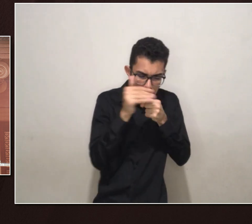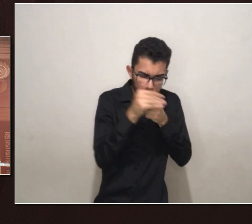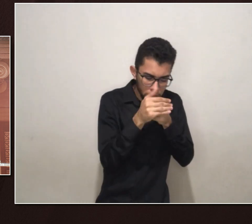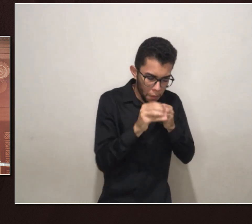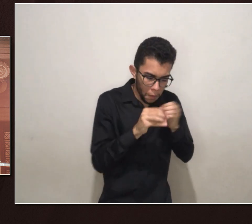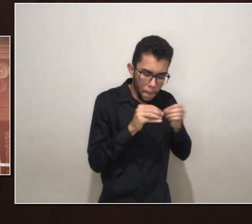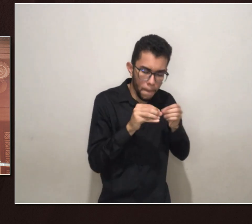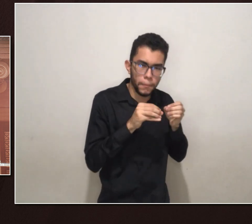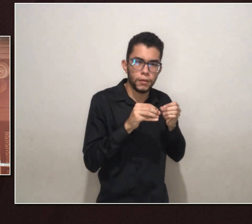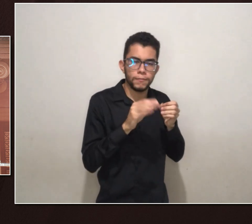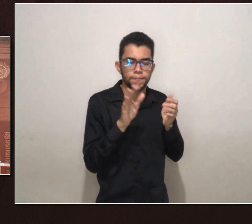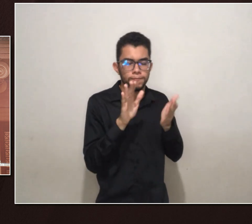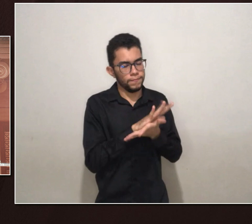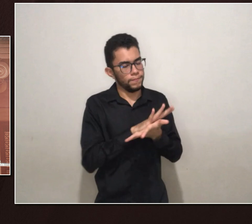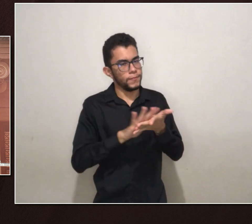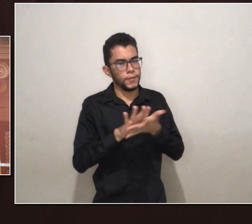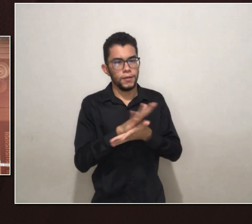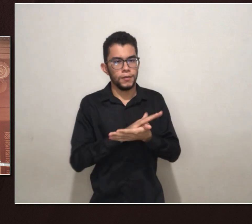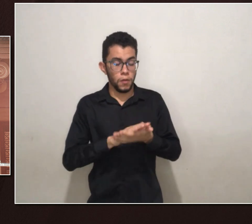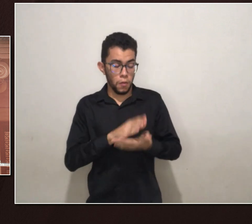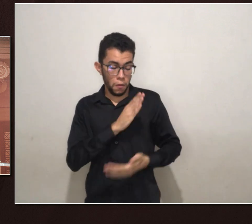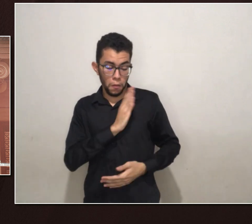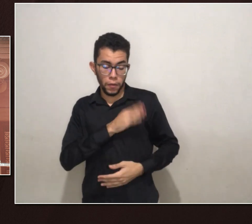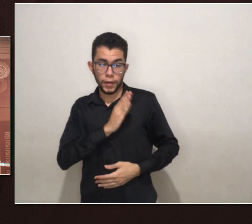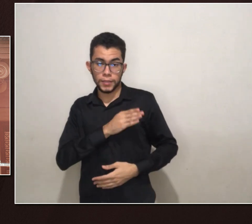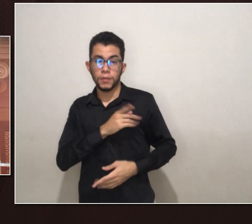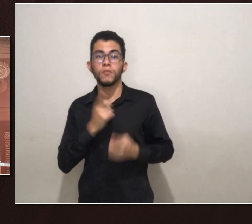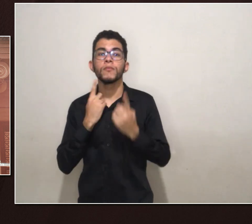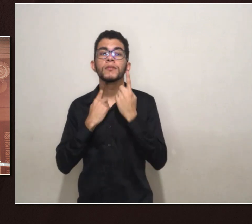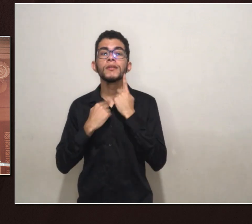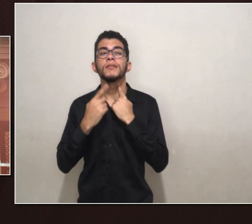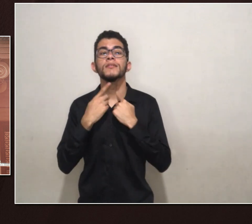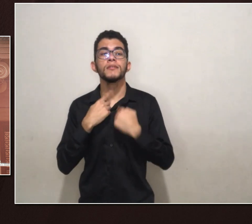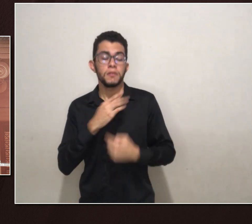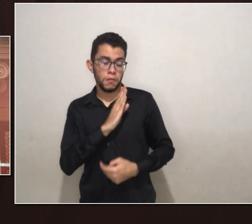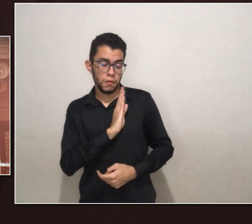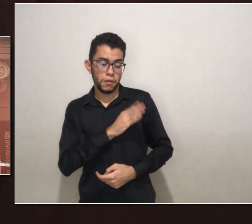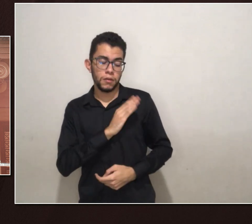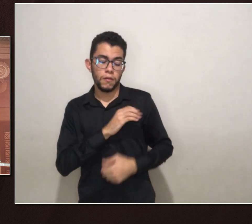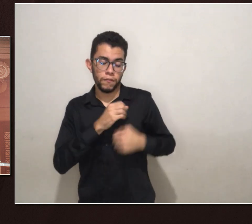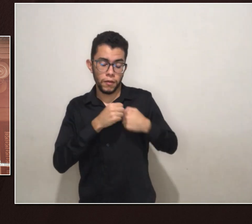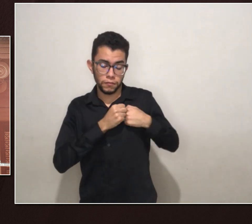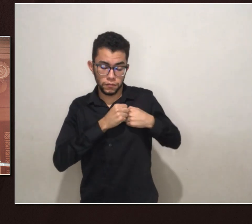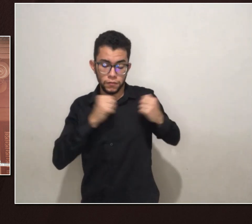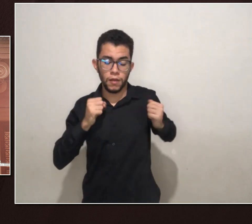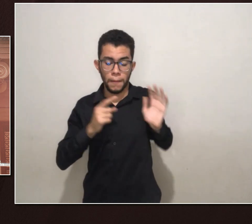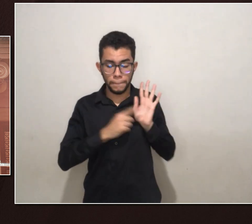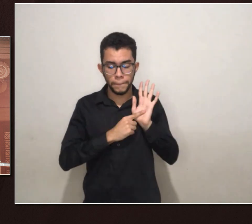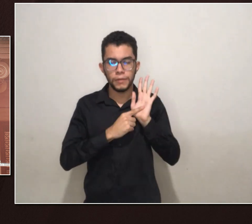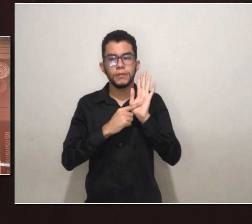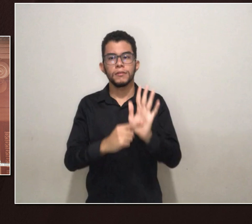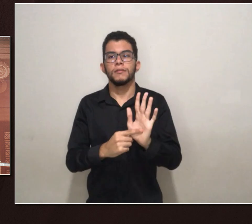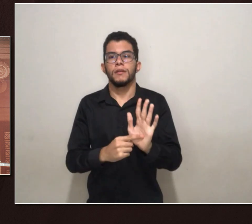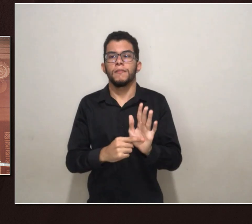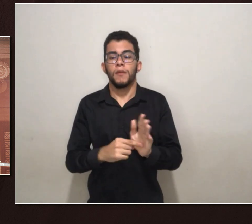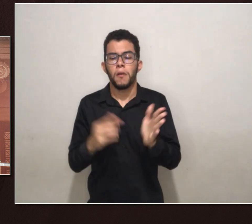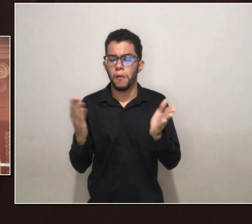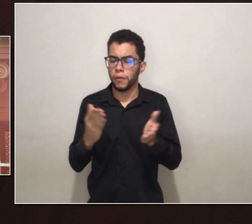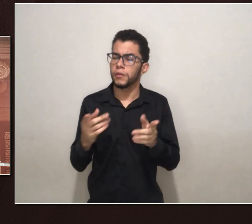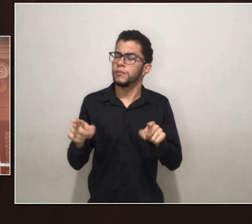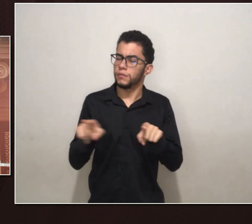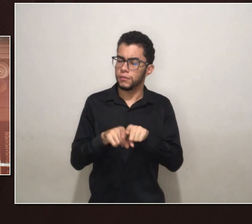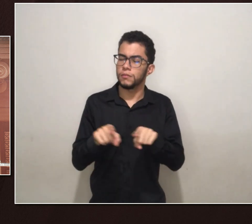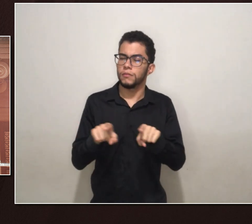oculto no meu coração vai ser manifesto. Então, que o Senhor, desde hoje, venha nos limpar. Mas não é só no dia, não. Aqui fala, porque